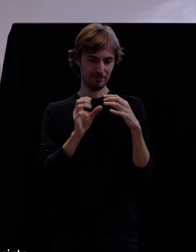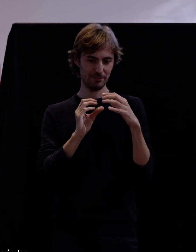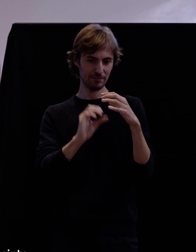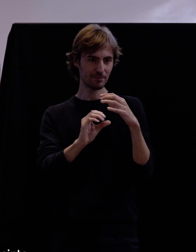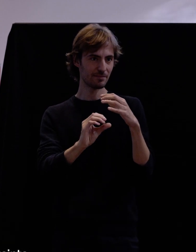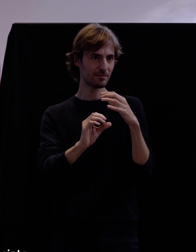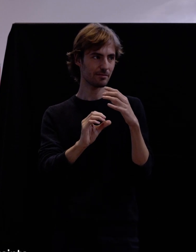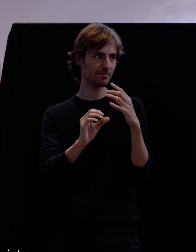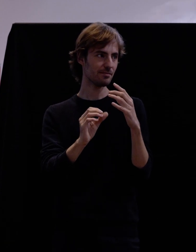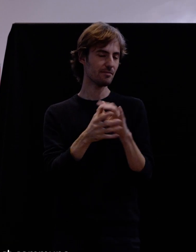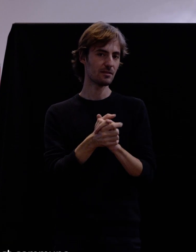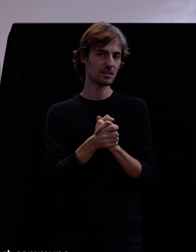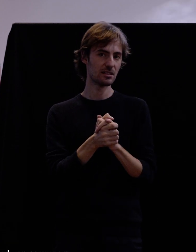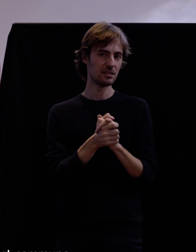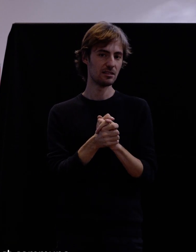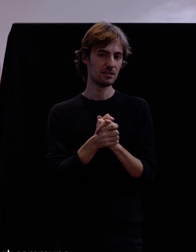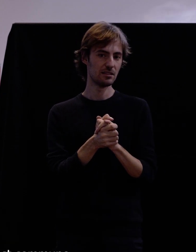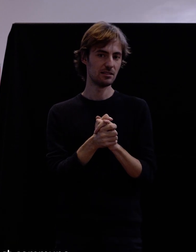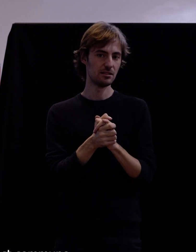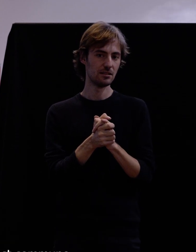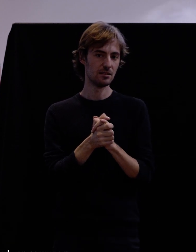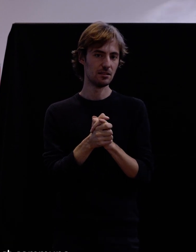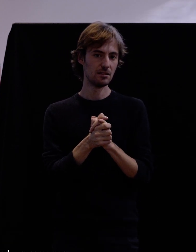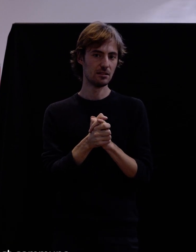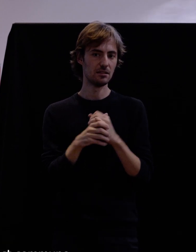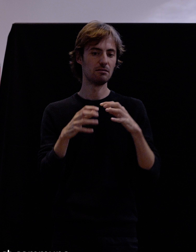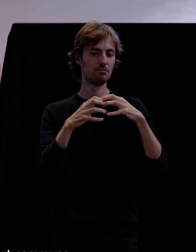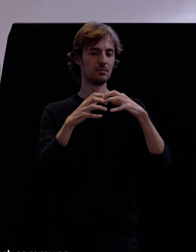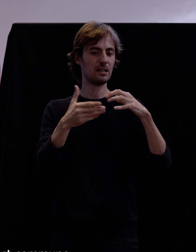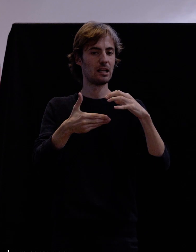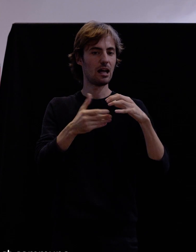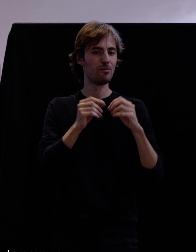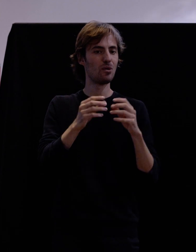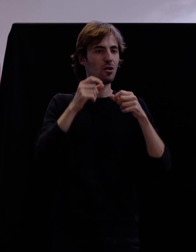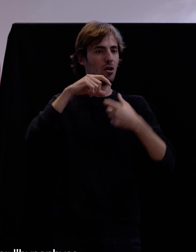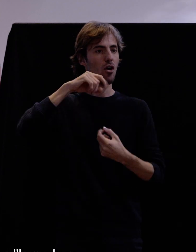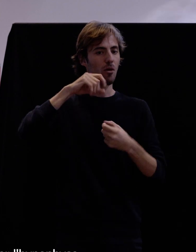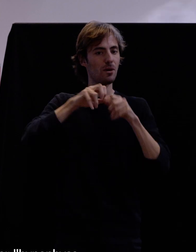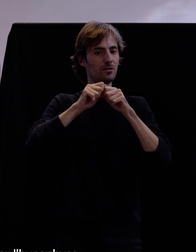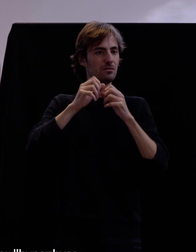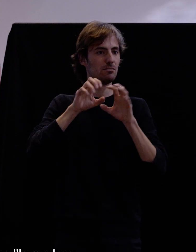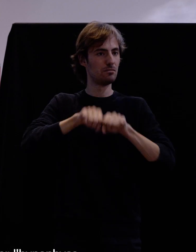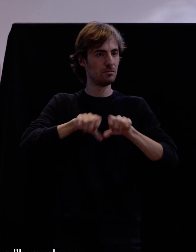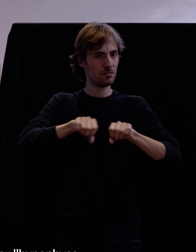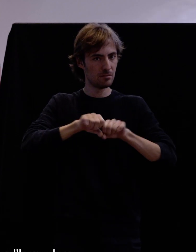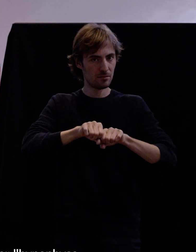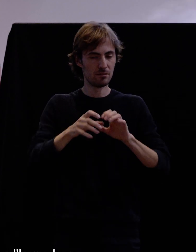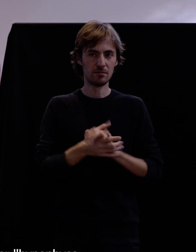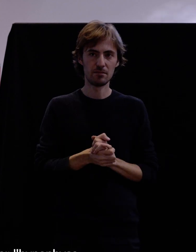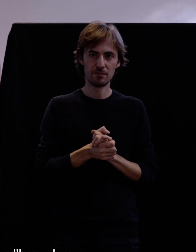une atteinte qui est à la fois d'une région qui est commune entre des sécrétions hormonales qui vont